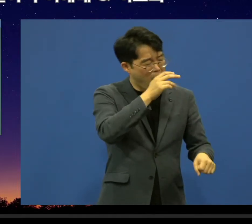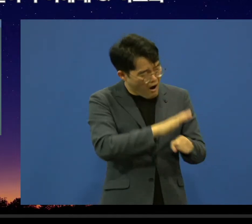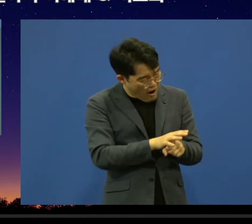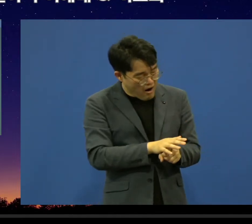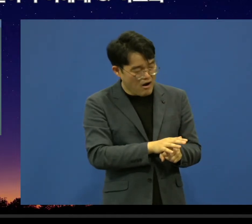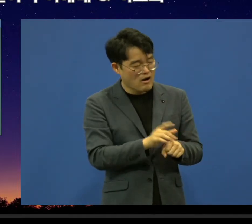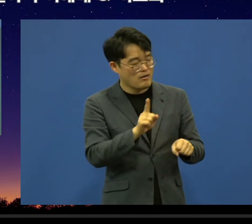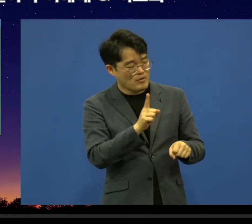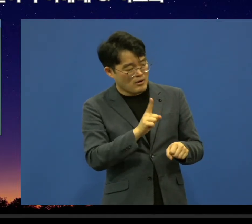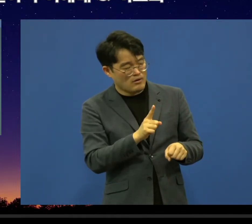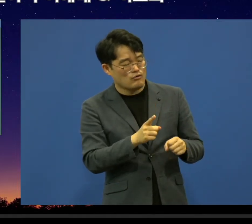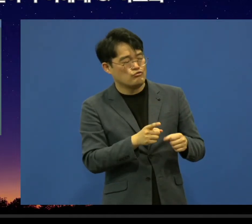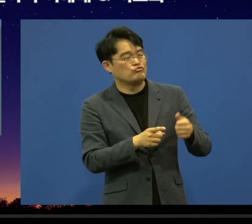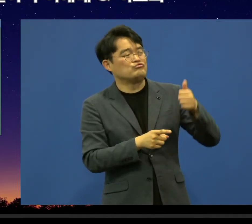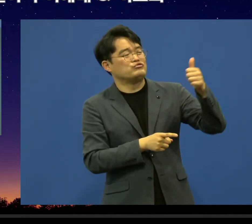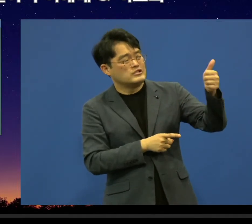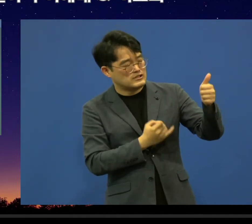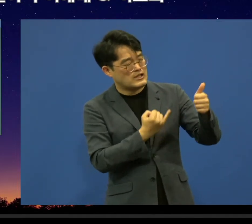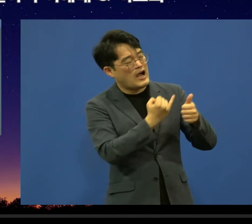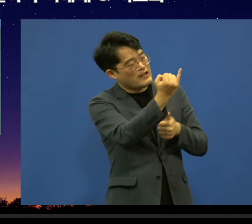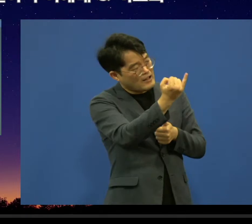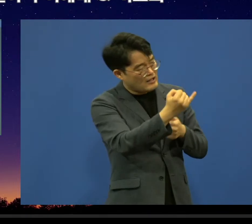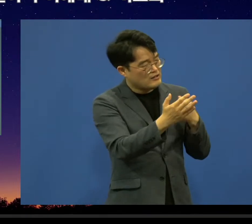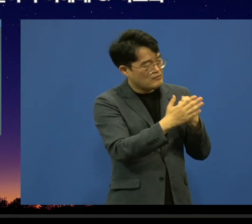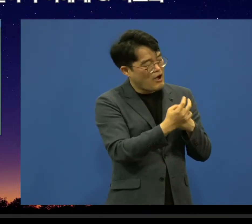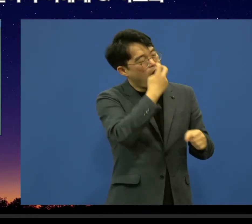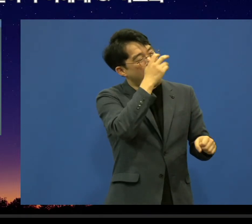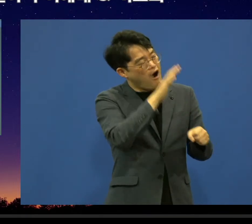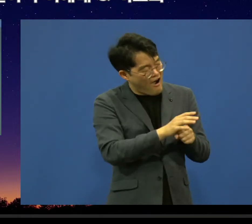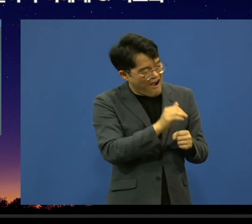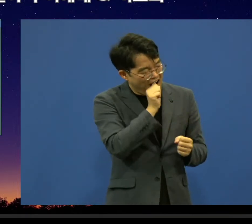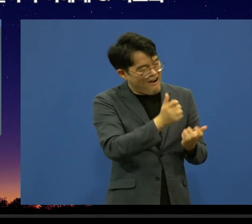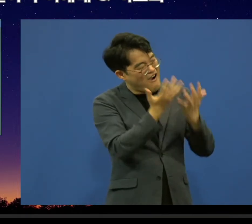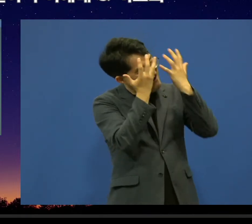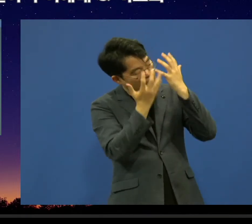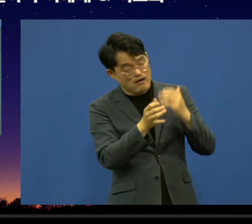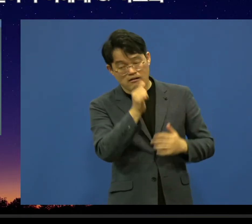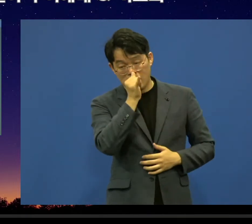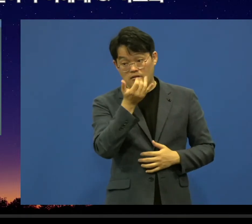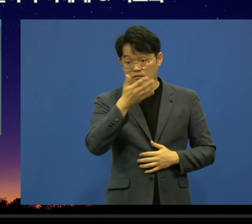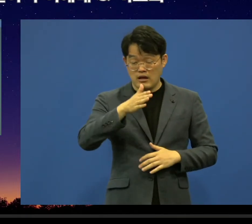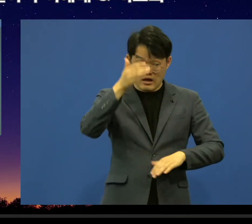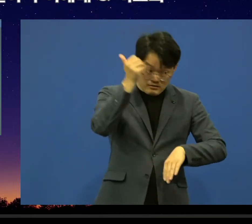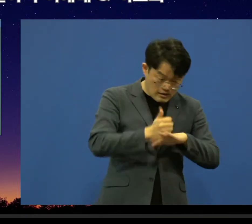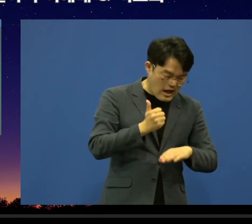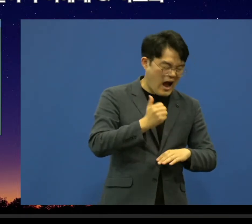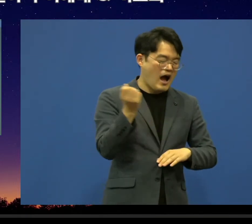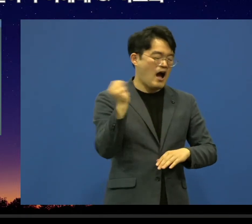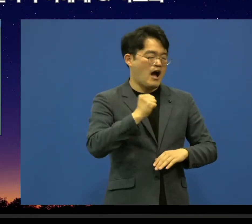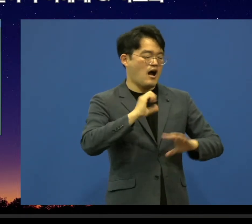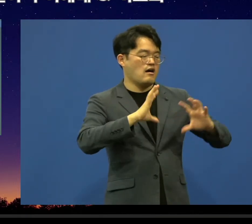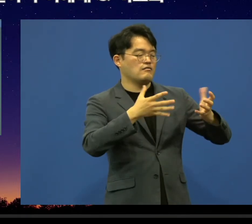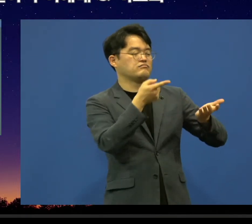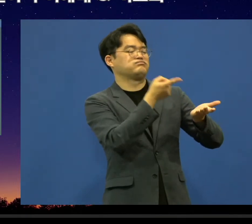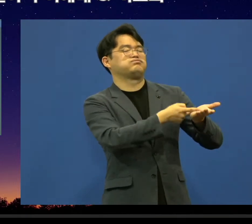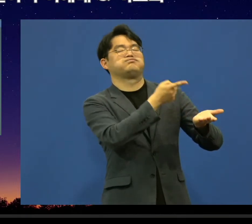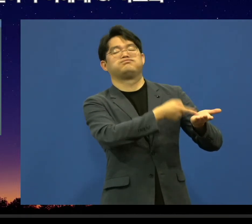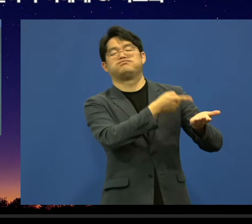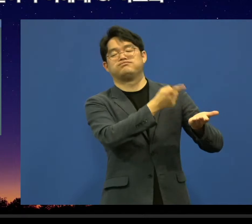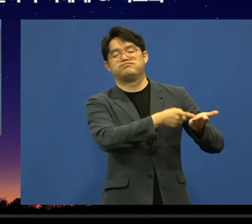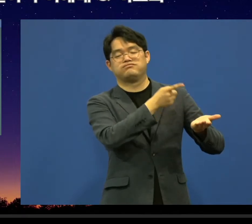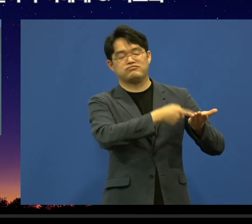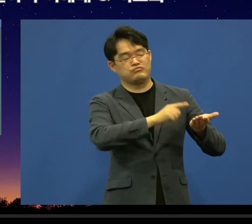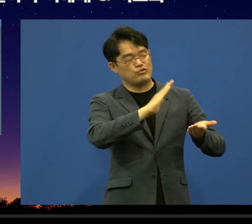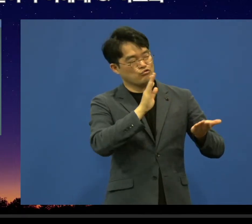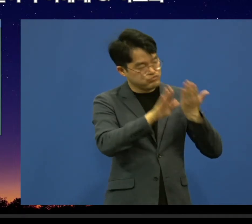자각입니다. 노예였던 이 요셉은 그 노예로 살 당시에는 죽은 자처럼 살았어요. 무명한 자였어요.